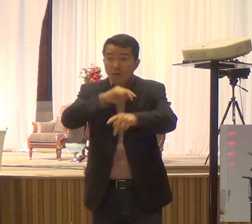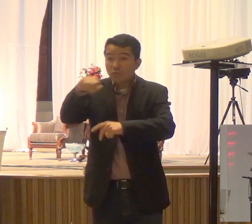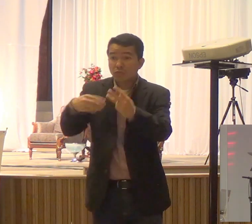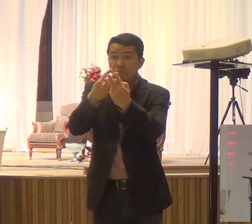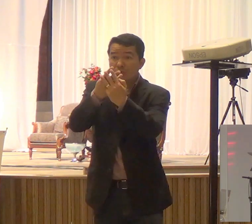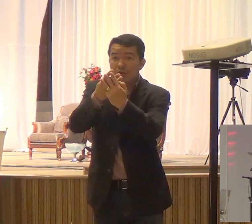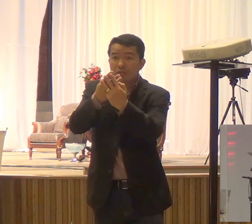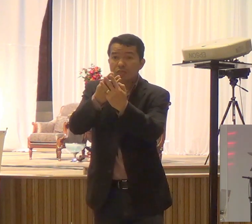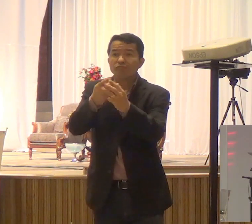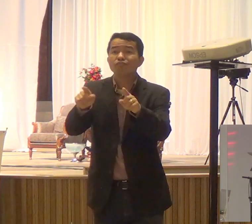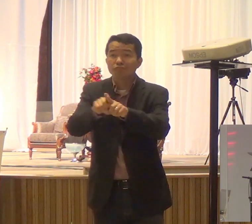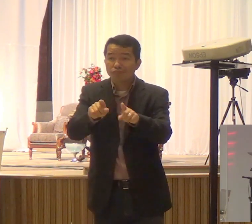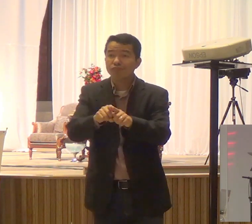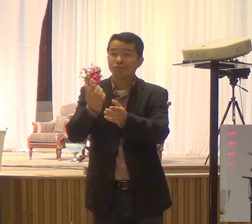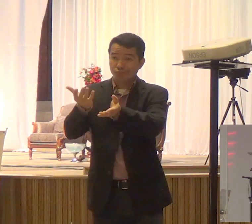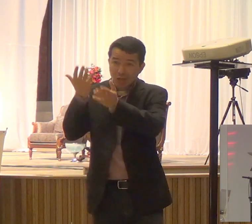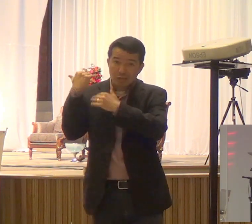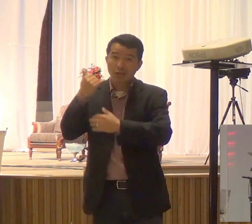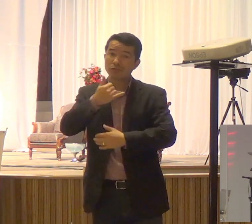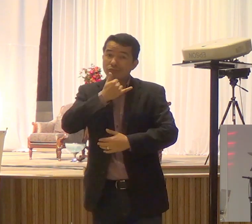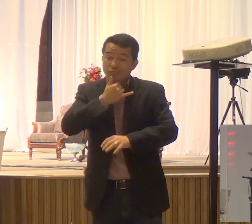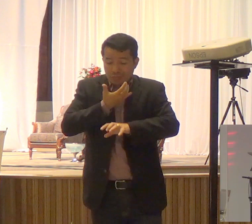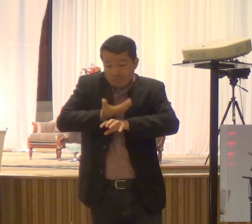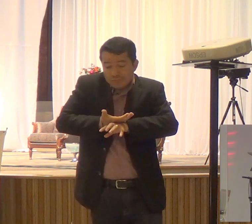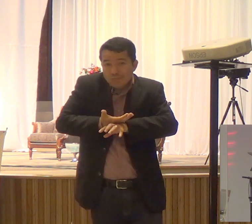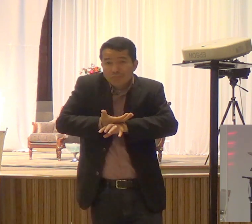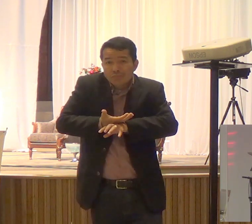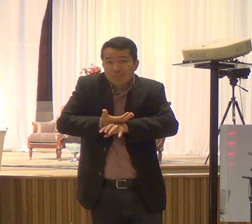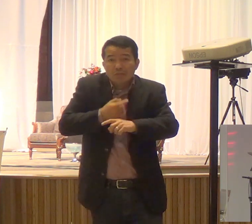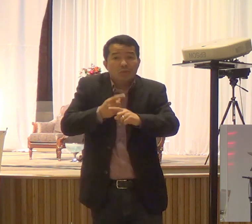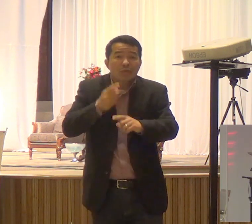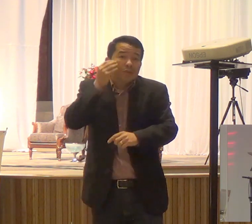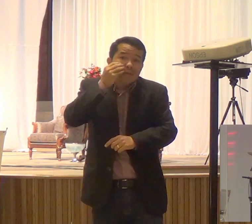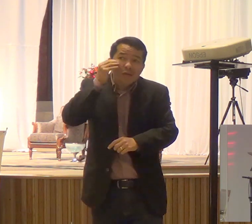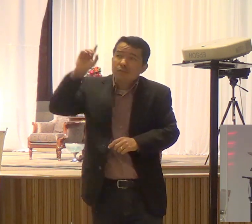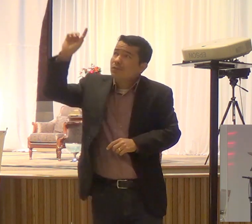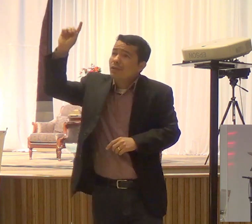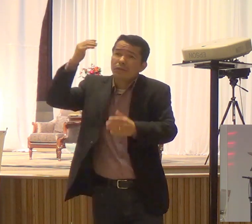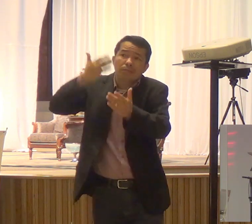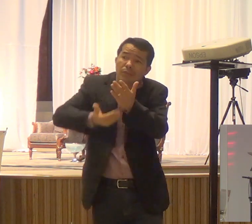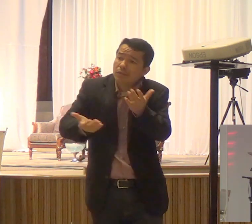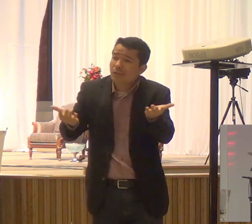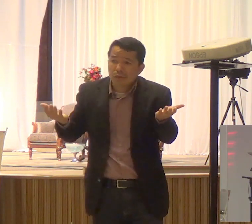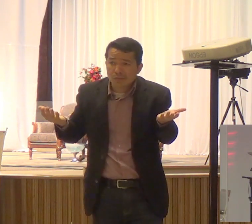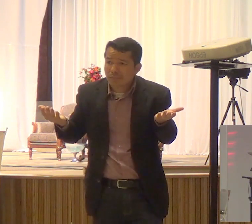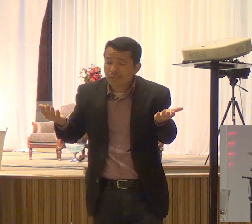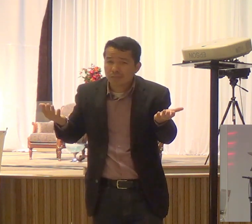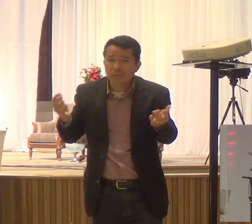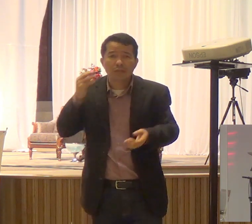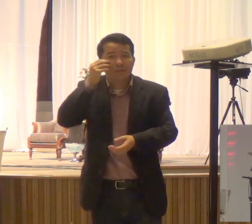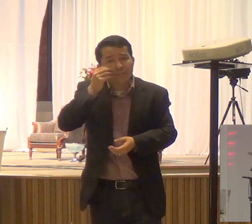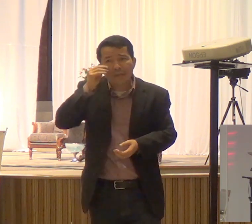principalmente porque nunca chegavam a ver tudo aquilo que Deus havia planejado para eles, e eles viviam